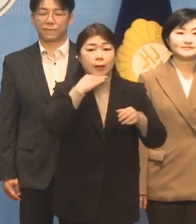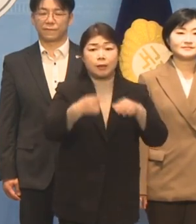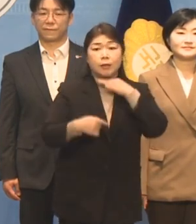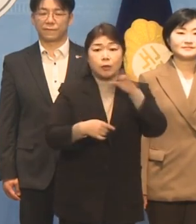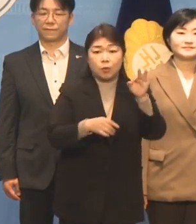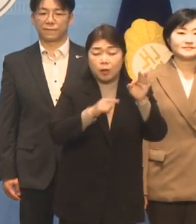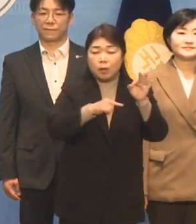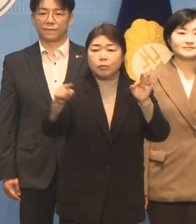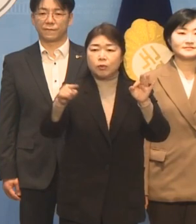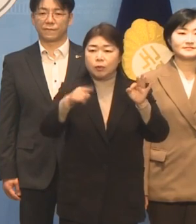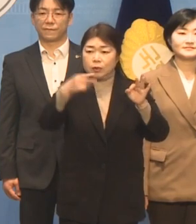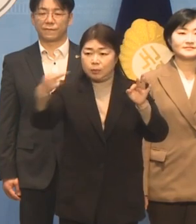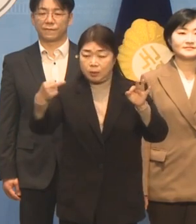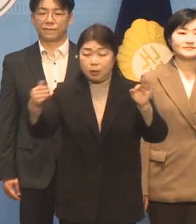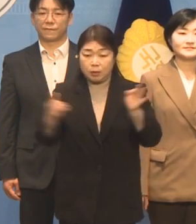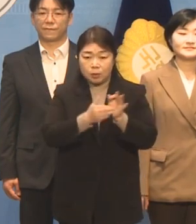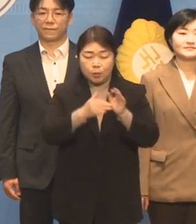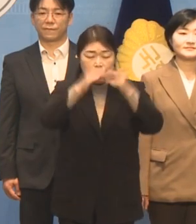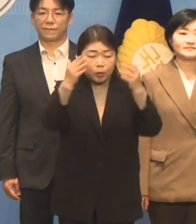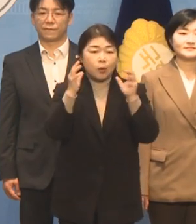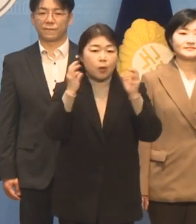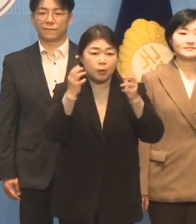12세까지 모든 어린이를 대상으로